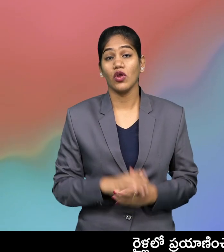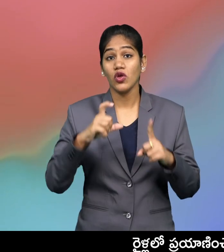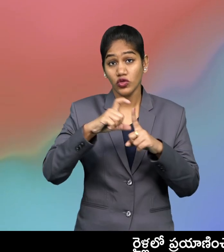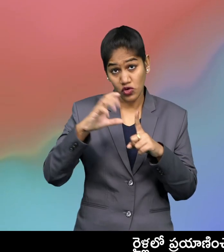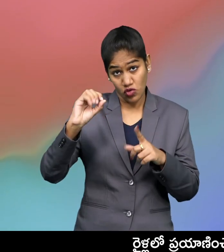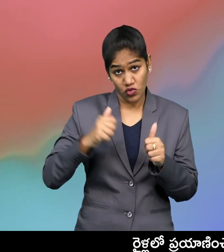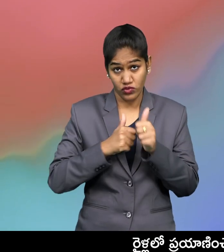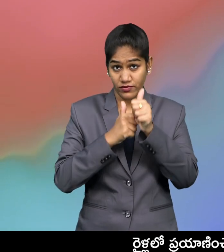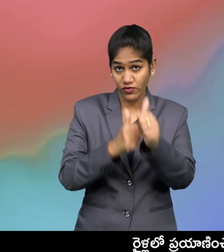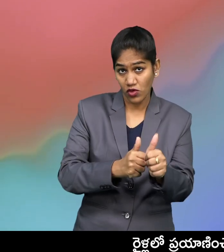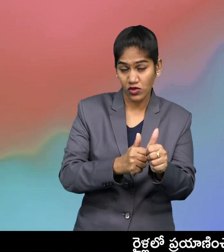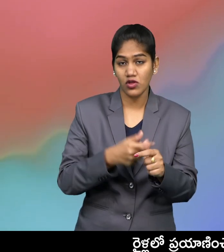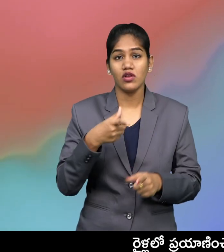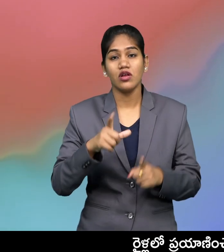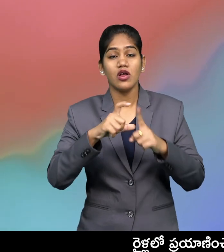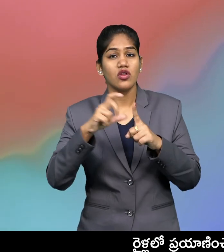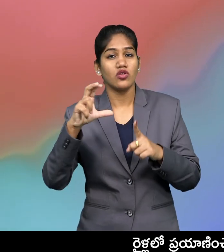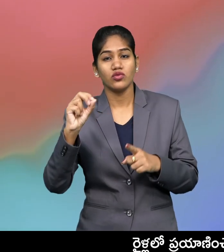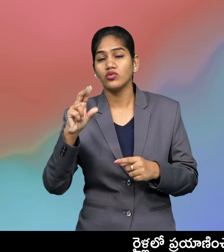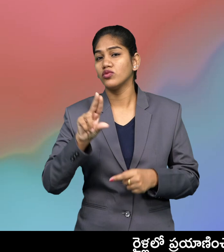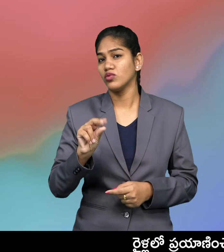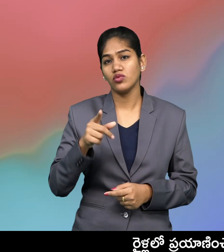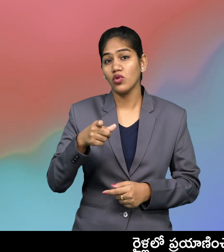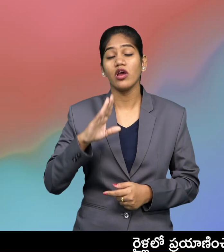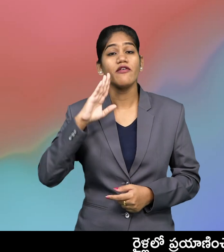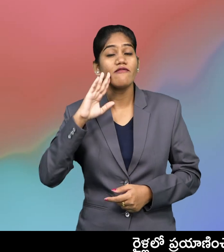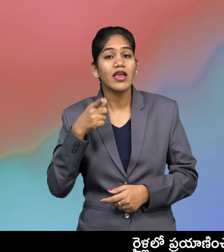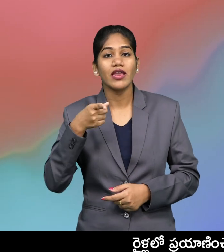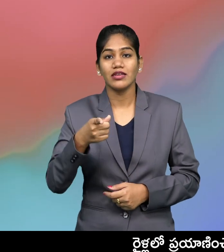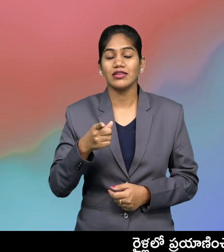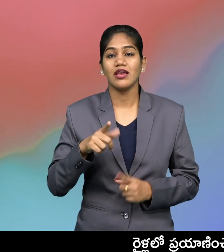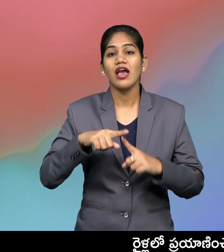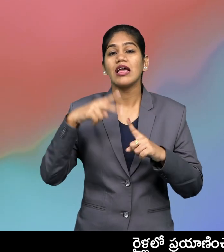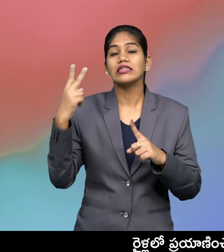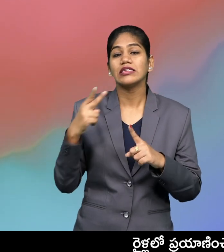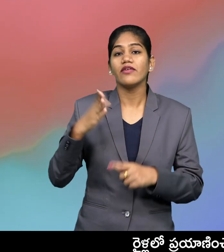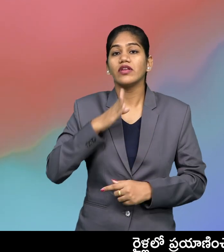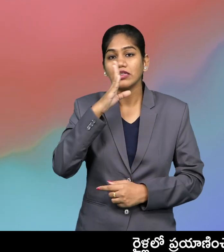రైళ్లలో ప్రయాణించేటప్పుడు చేయవలసినవి మరియు చేయకూడనివి.